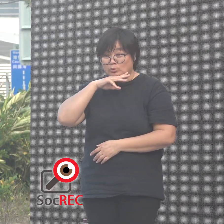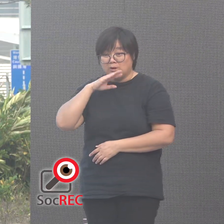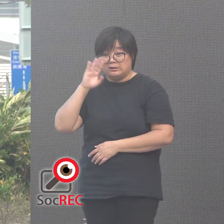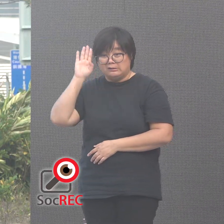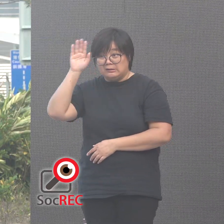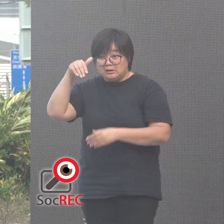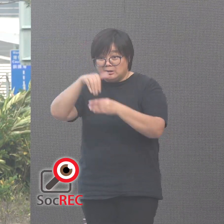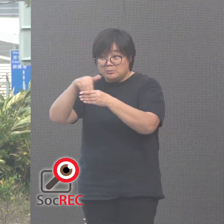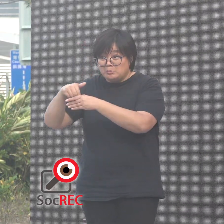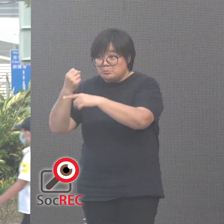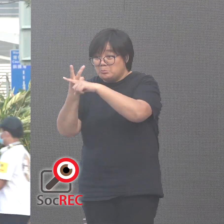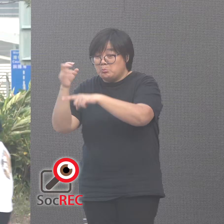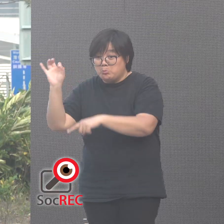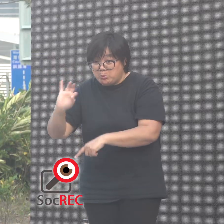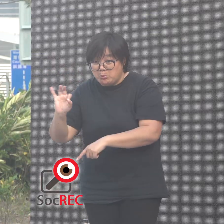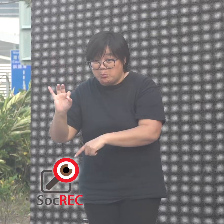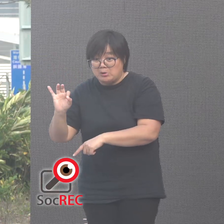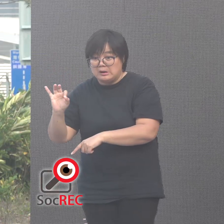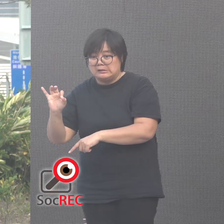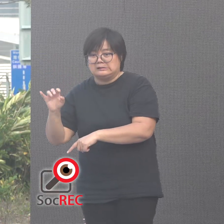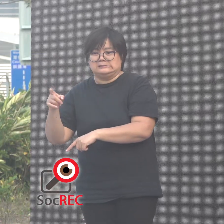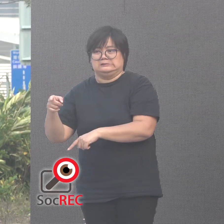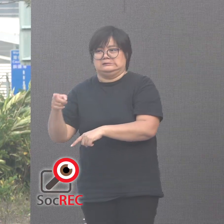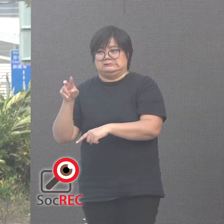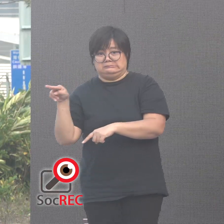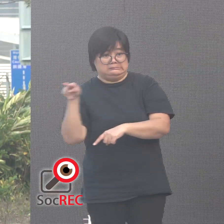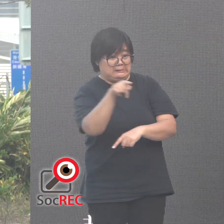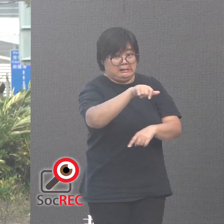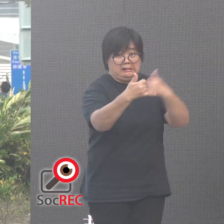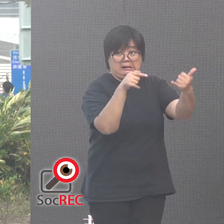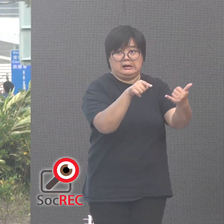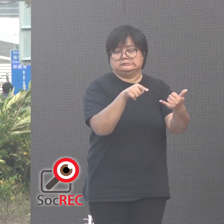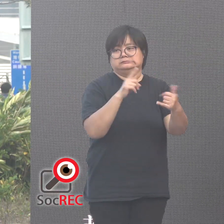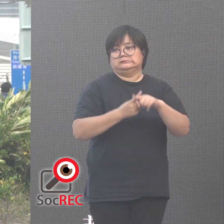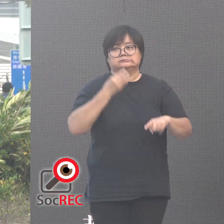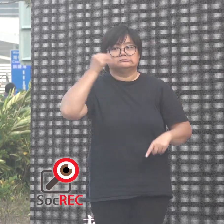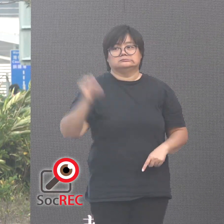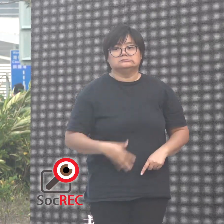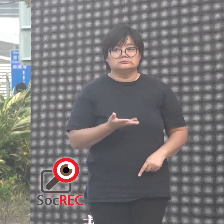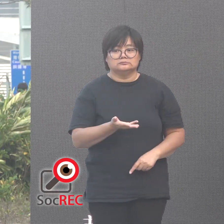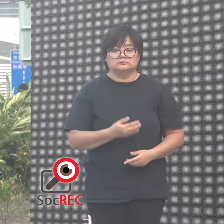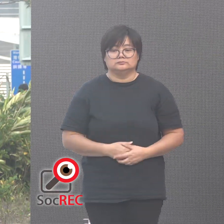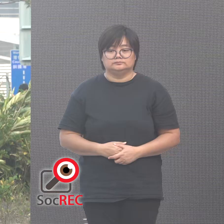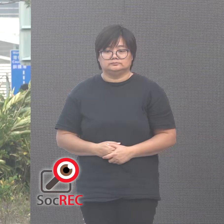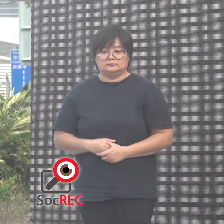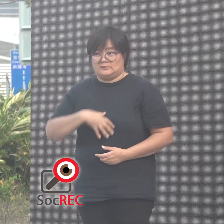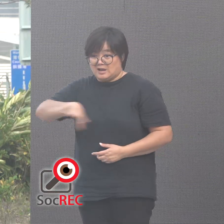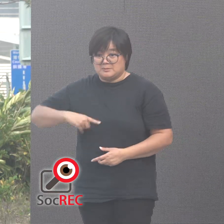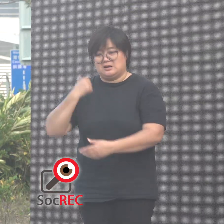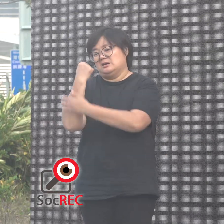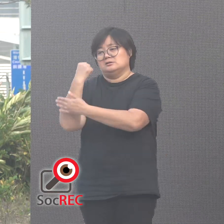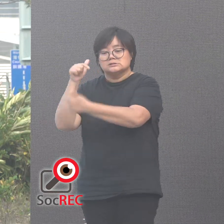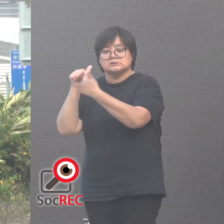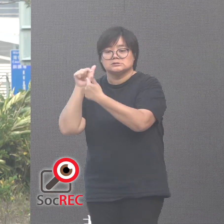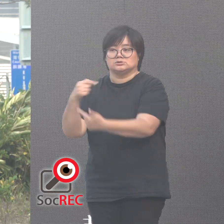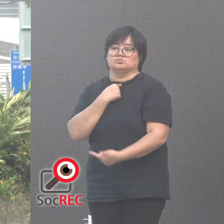住佢哋嘅上天之靈啊！我哋要爭取到底啊！不論我哋任何香港嘅人，我哋為